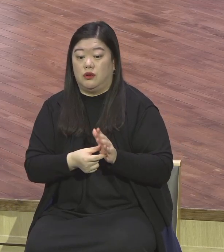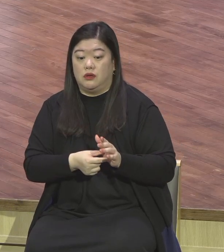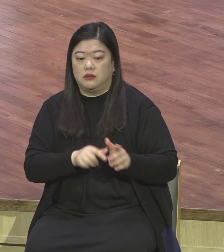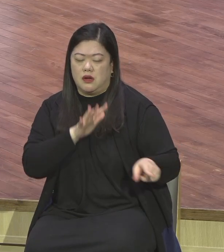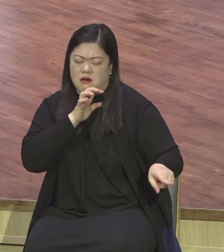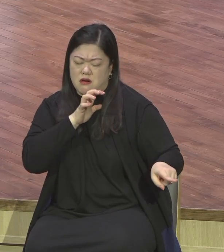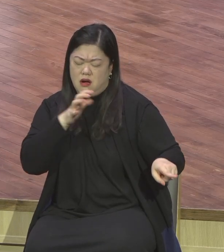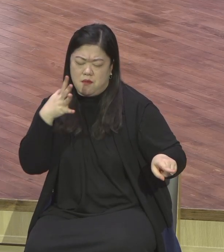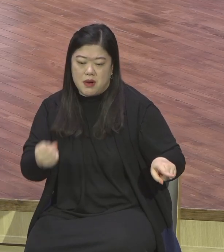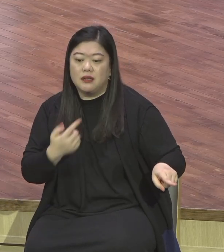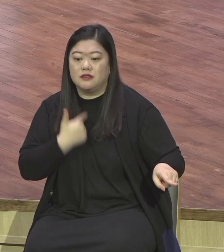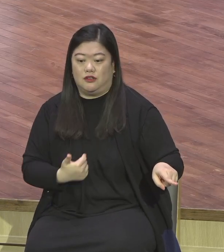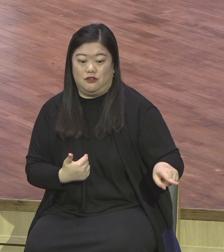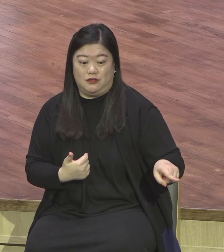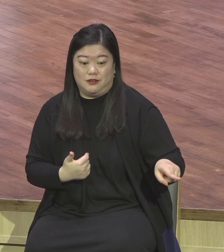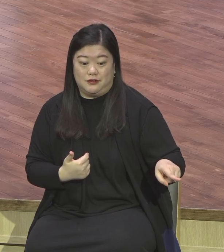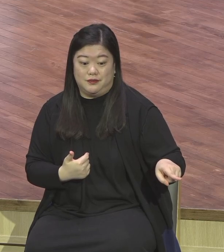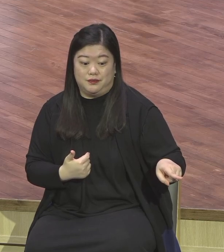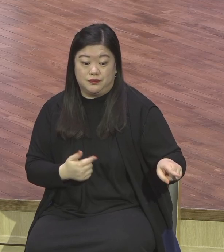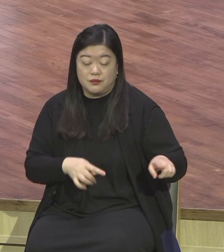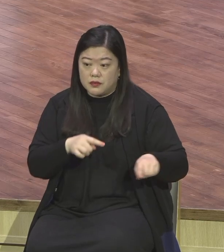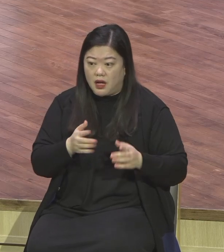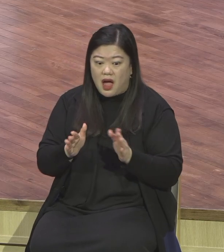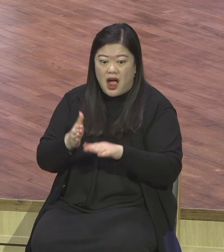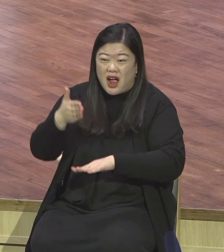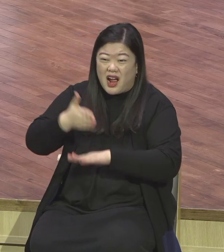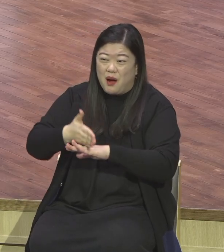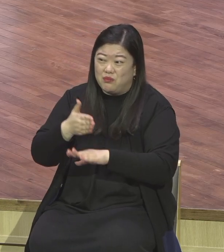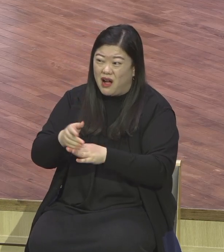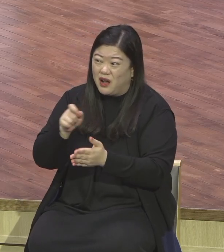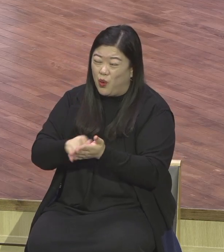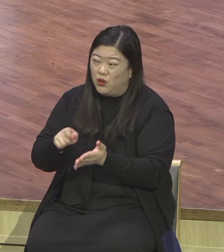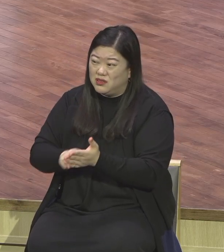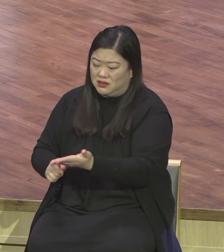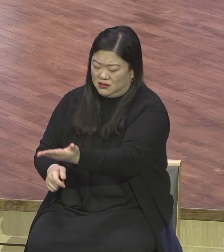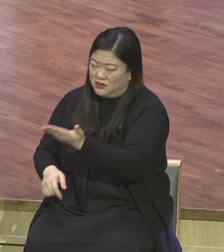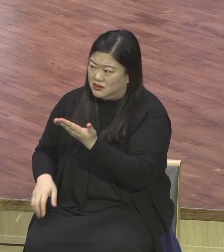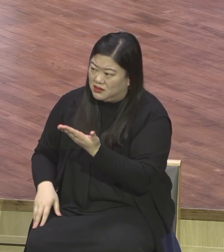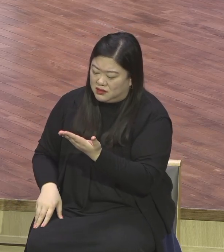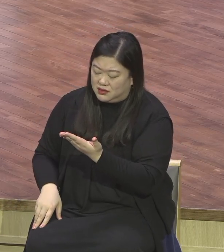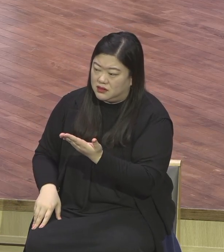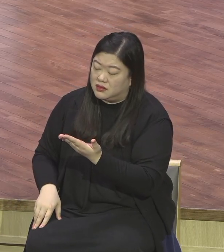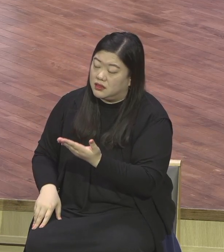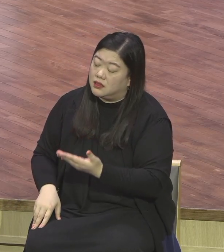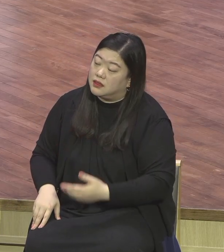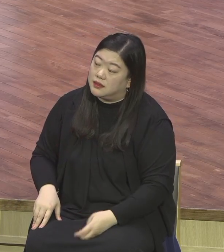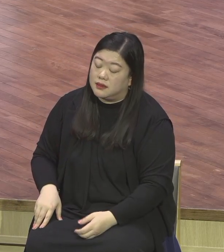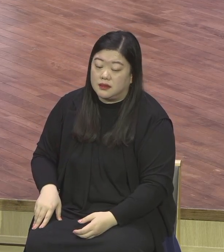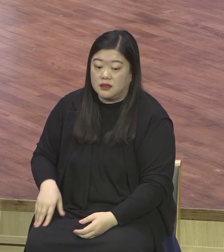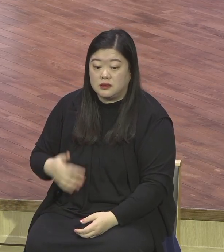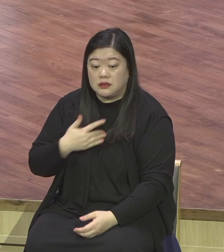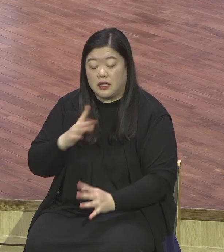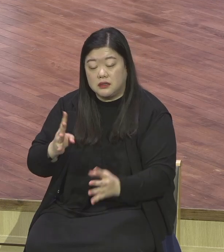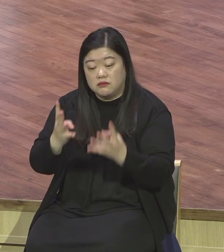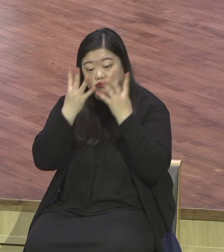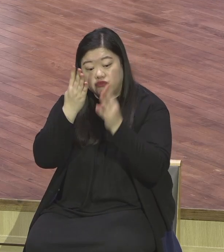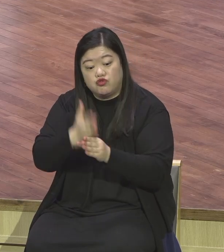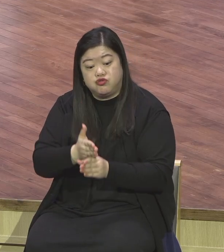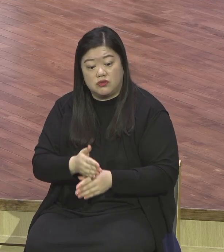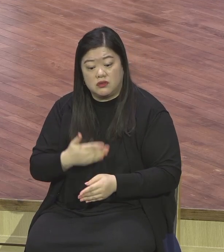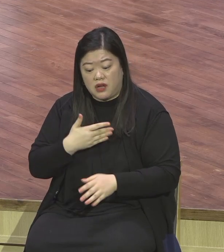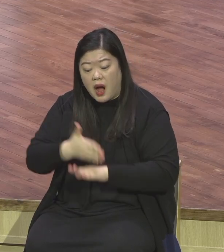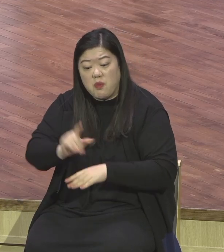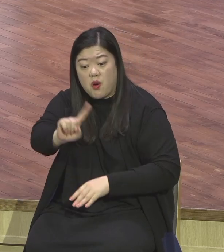찬 이 사람인데 감사 노트가 왔단 말이에요 그러니까 뭐라 하냐 내가 감사할게 돼 있냐 지금 사람